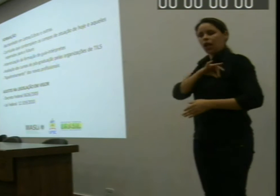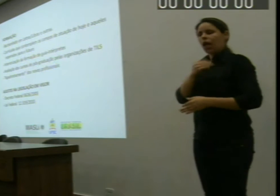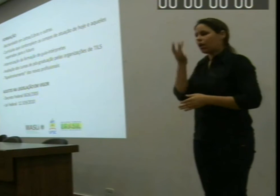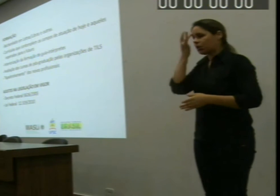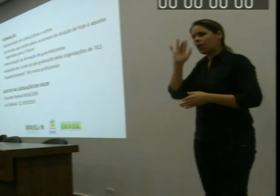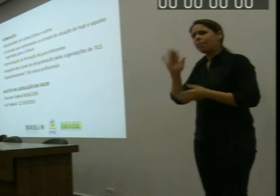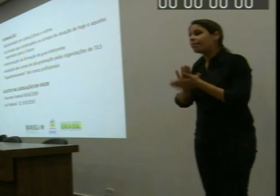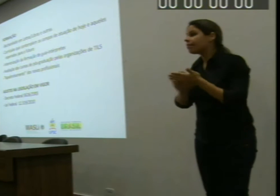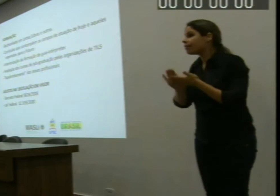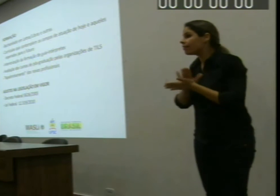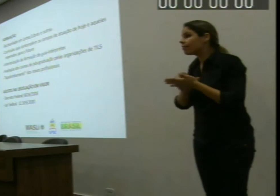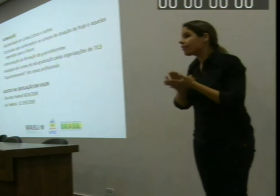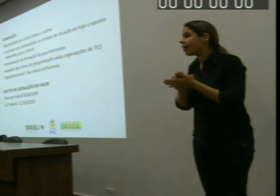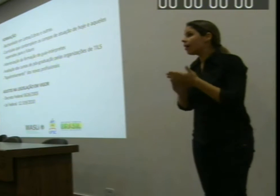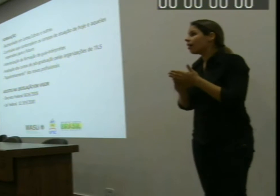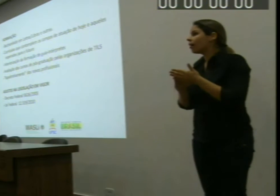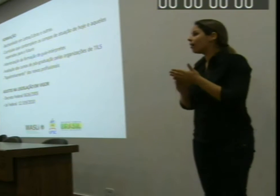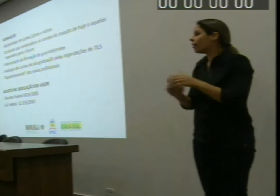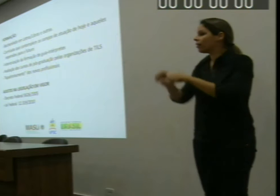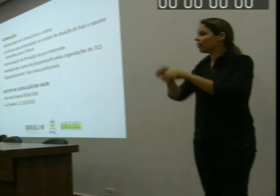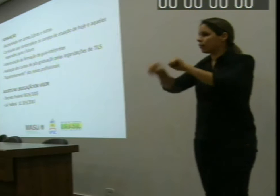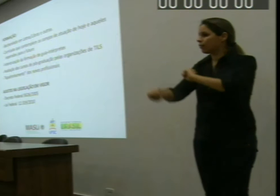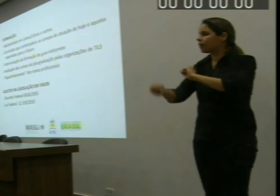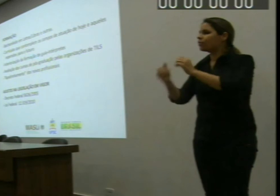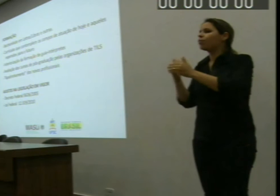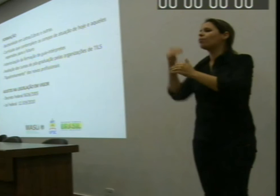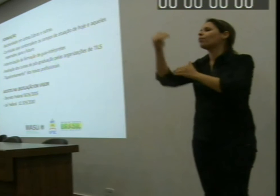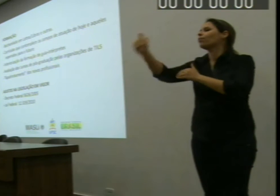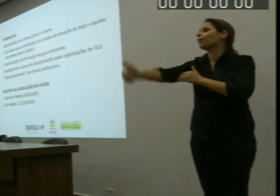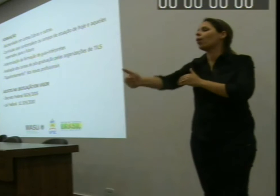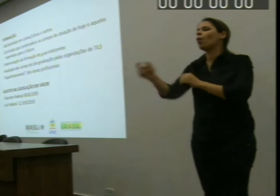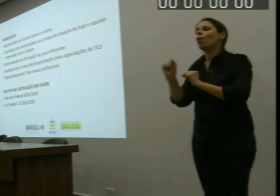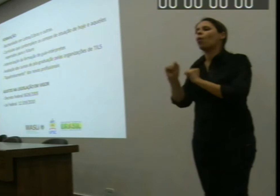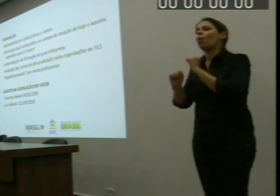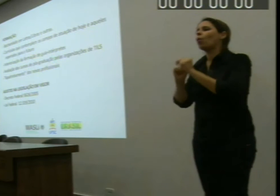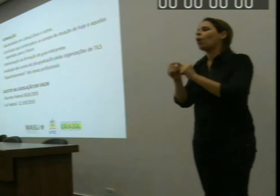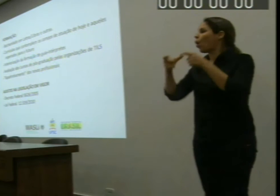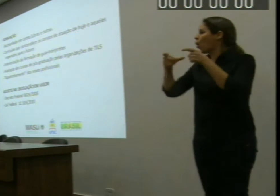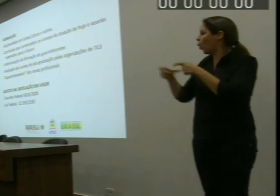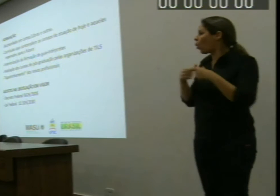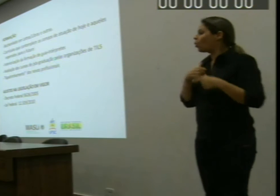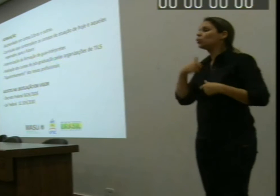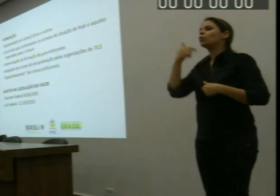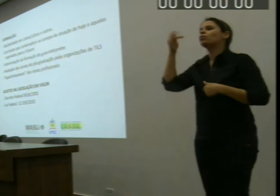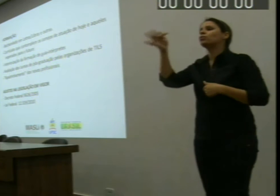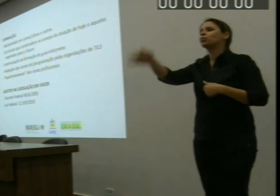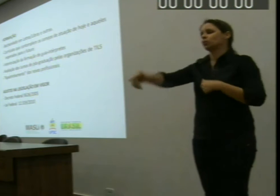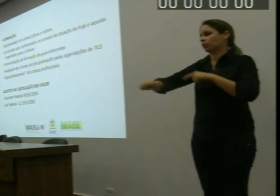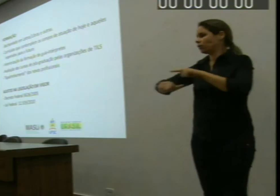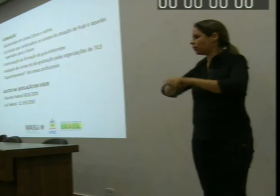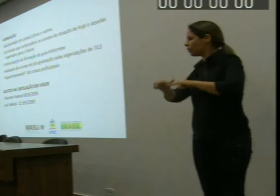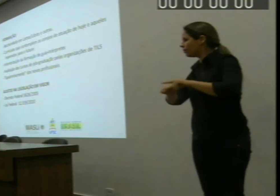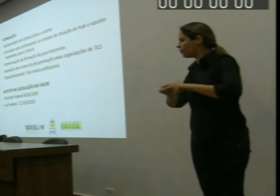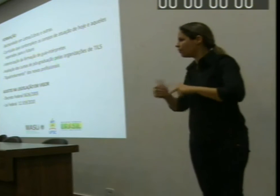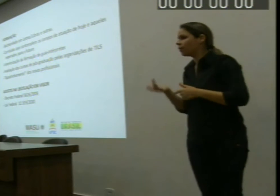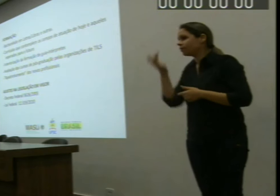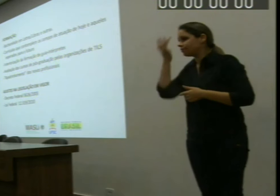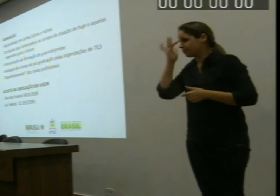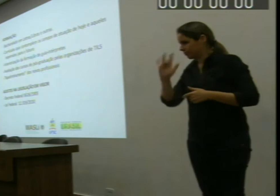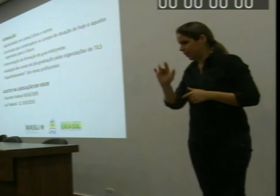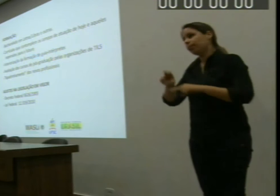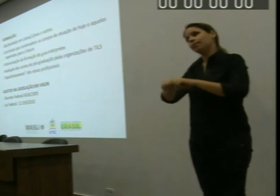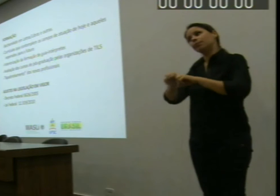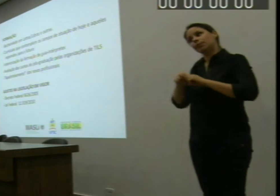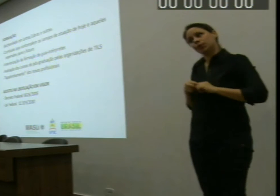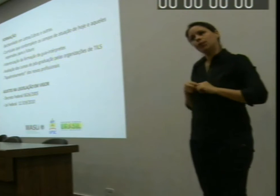né a nossa carreira vai parar o que que a gente vai virar onde que a gente vai trabalhar a gente não sabe por isso que eu trouxe